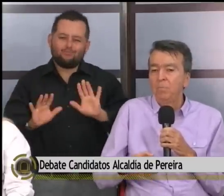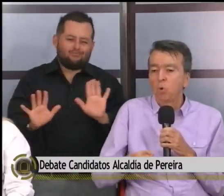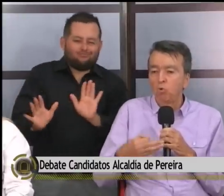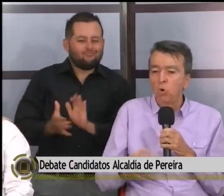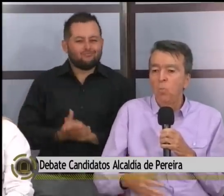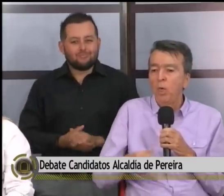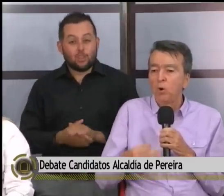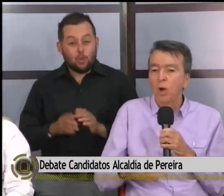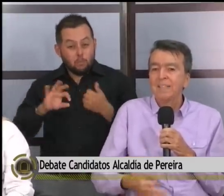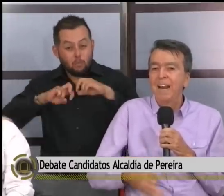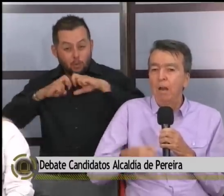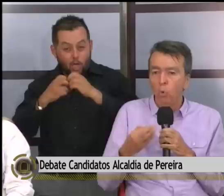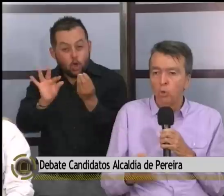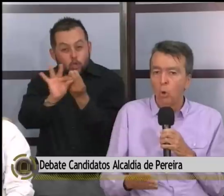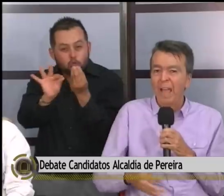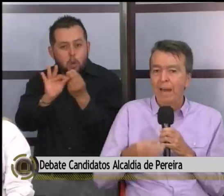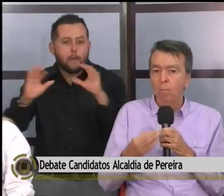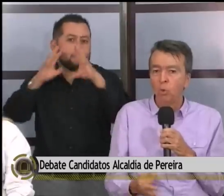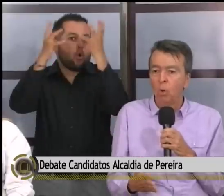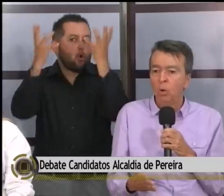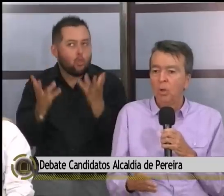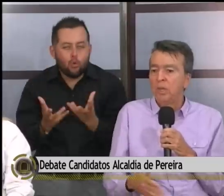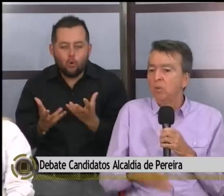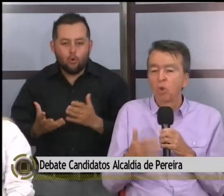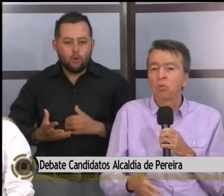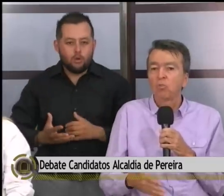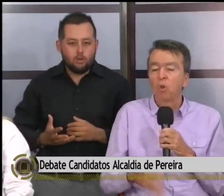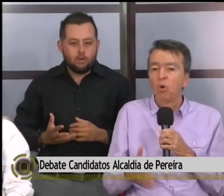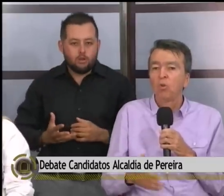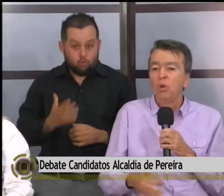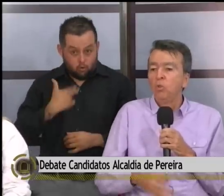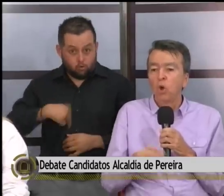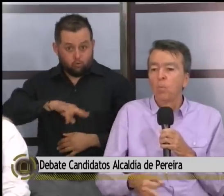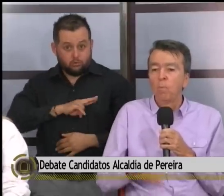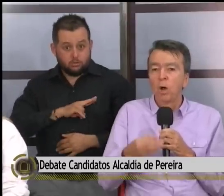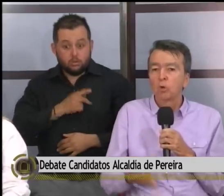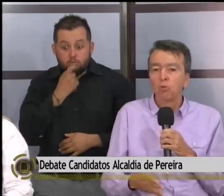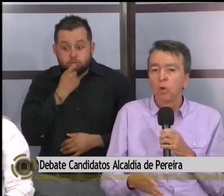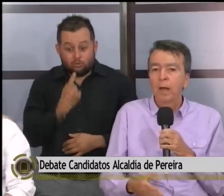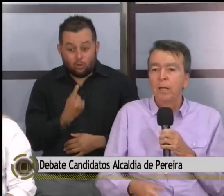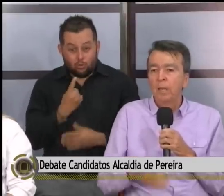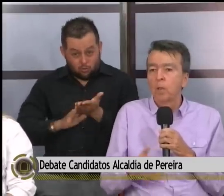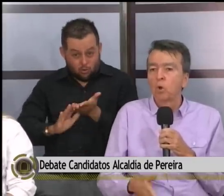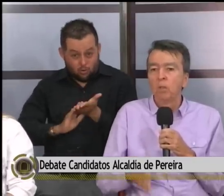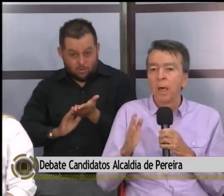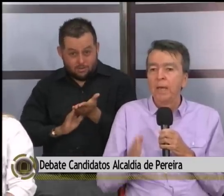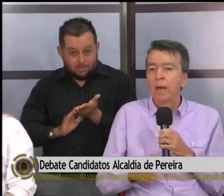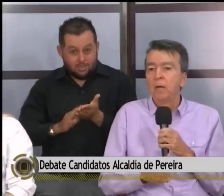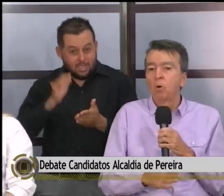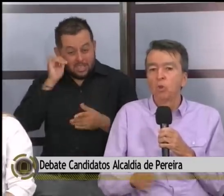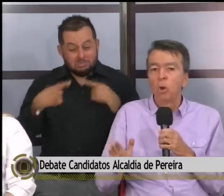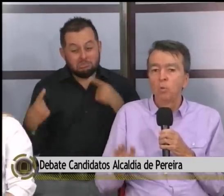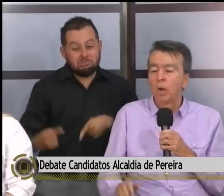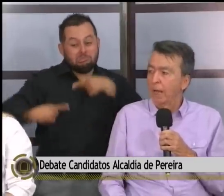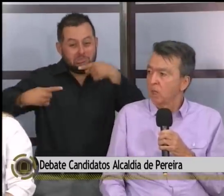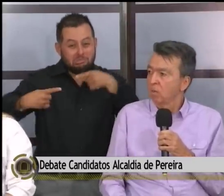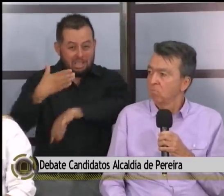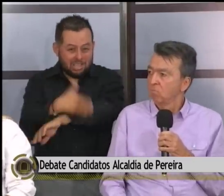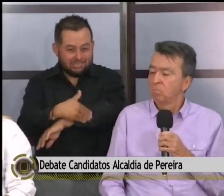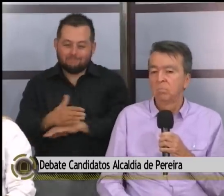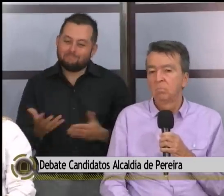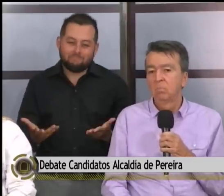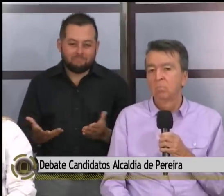de consumo de droga es en el mundo. Y nosotros solo no lo vamos a solucionar dándonos madera con todo el mundo en la